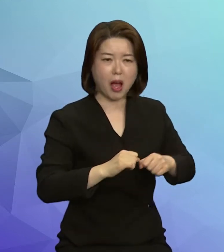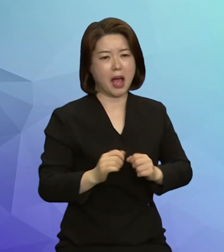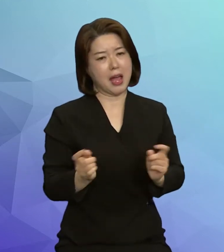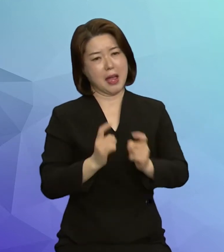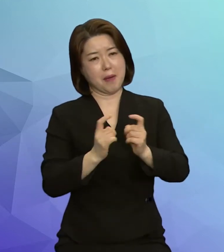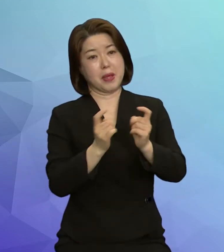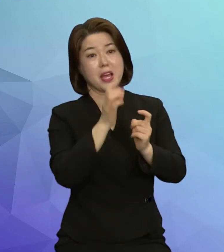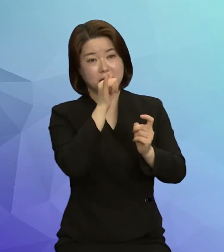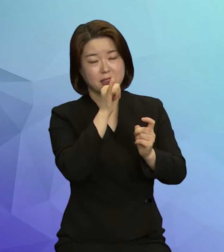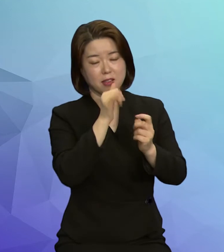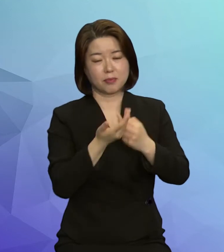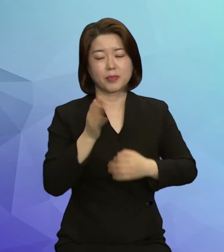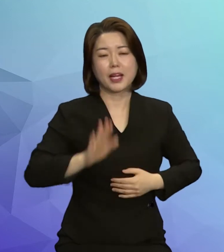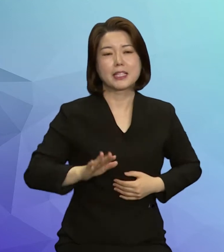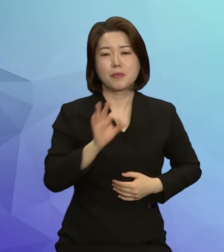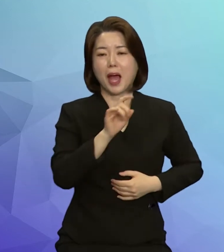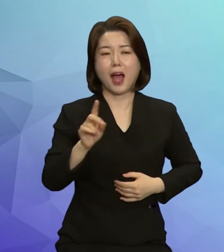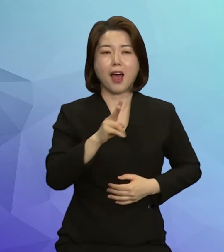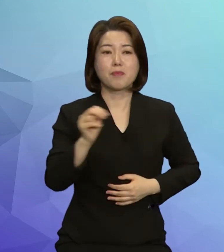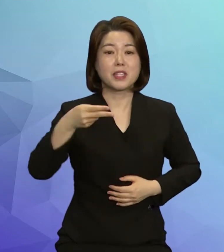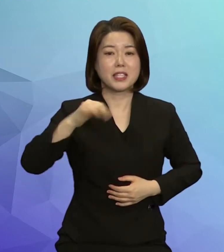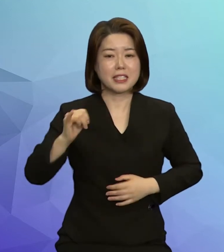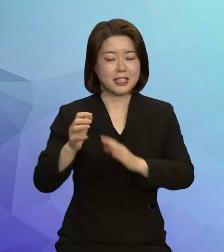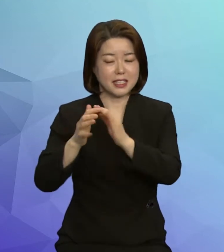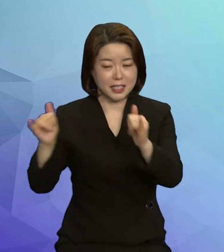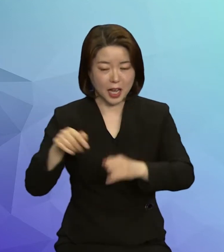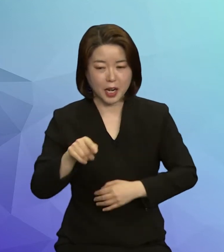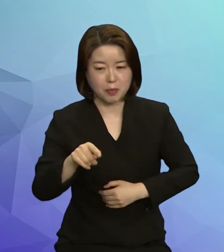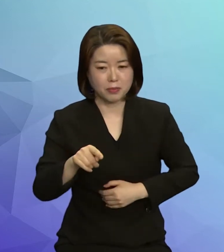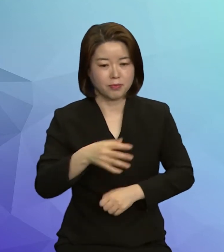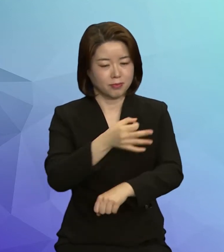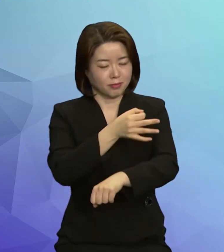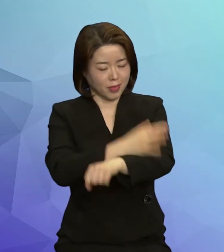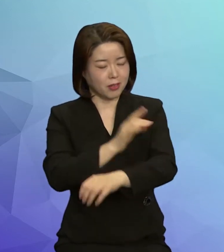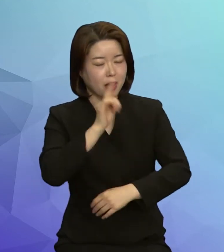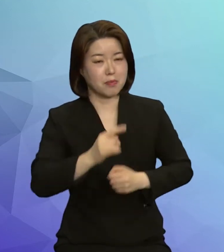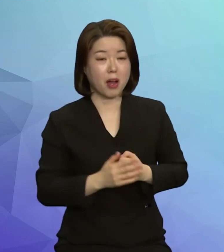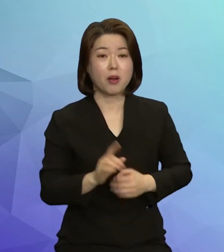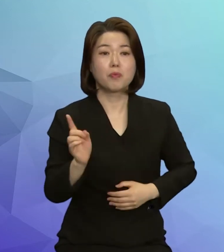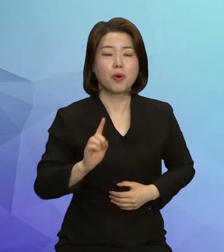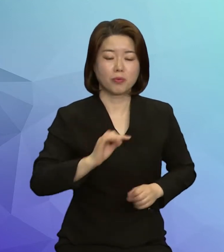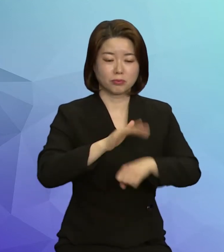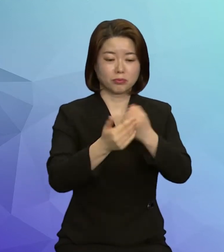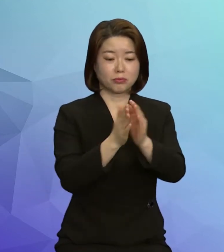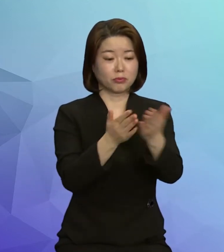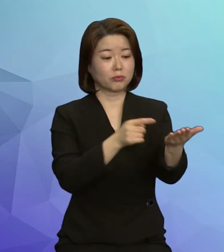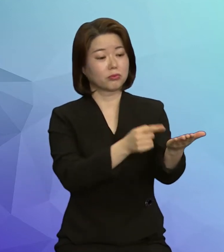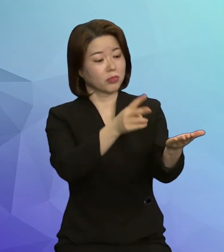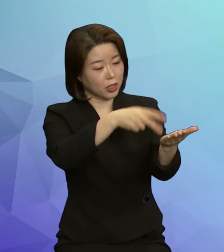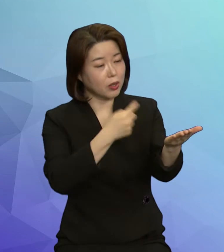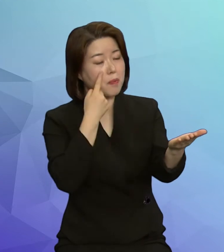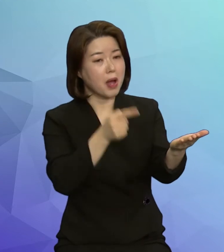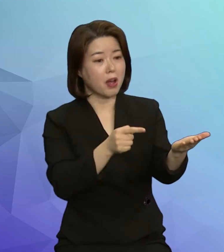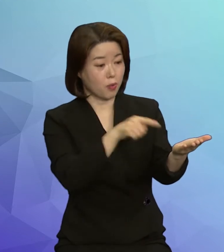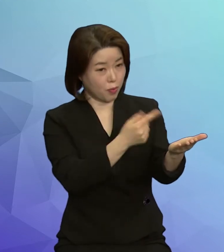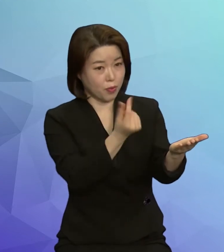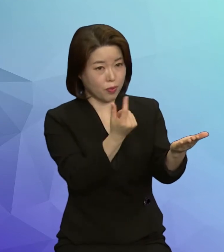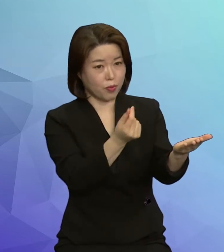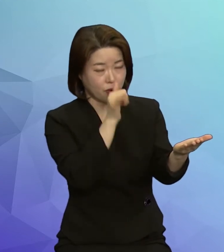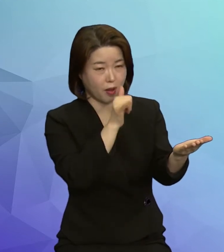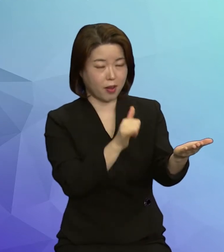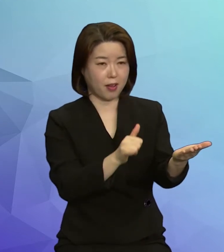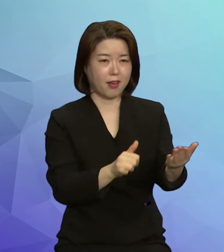사람들은 아주 단순하게 대답합니다. 성경을 읽어보세요. 성경에 그렇게 말했지 않습니까?